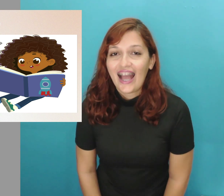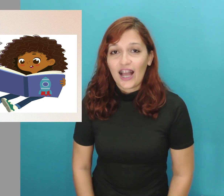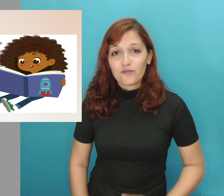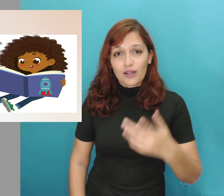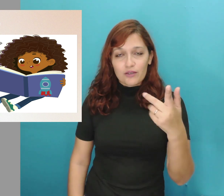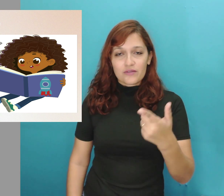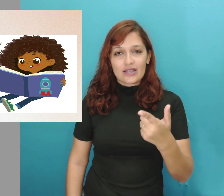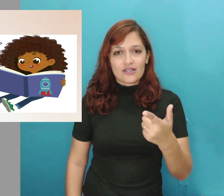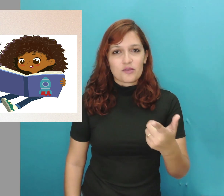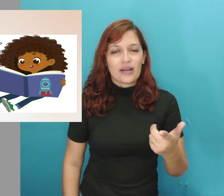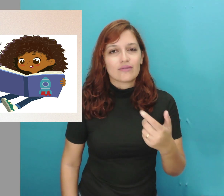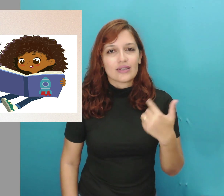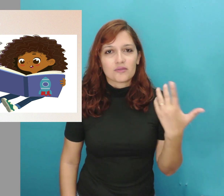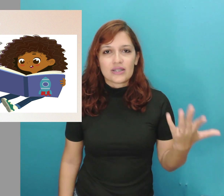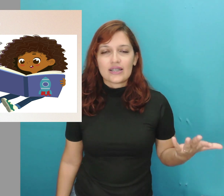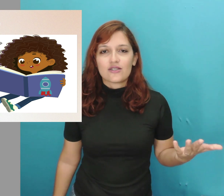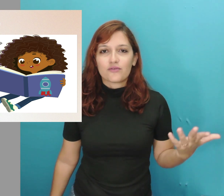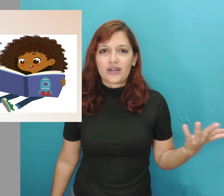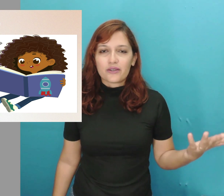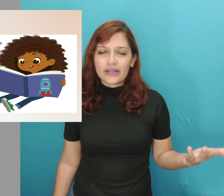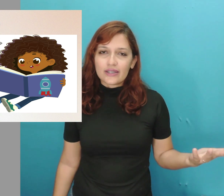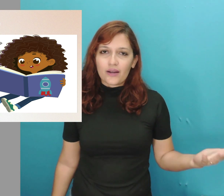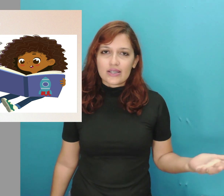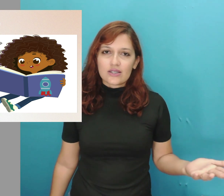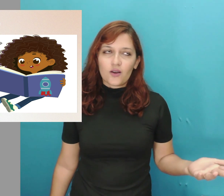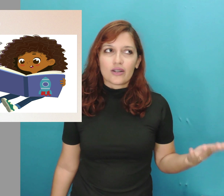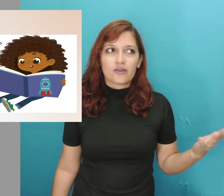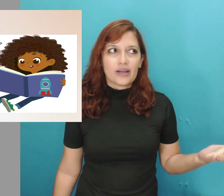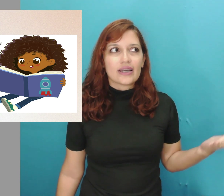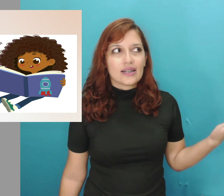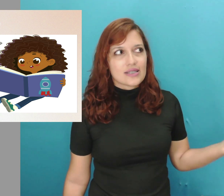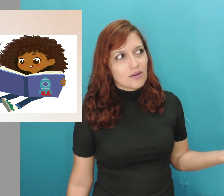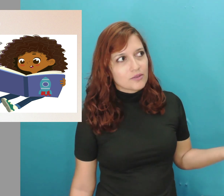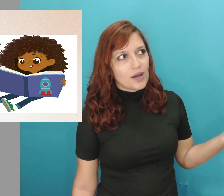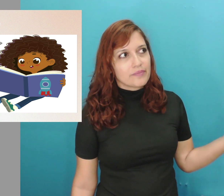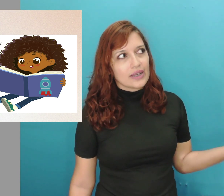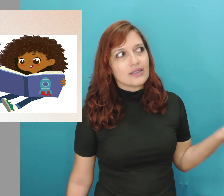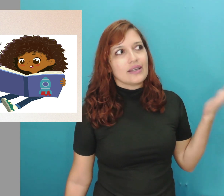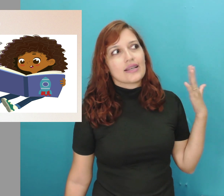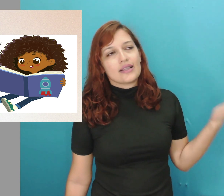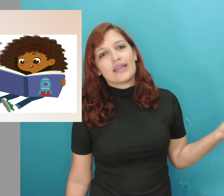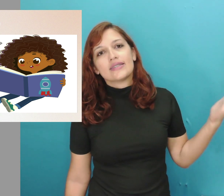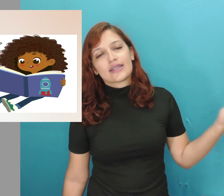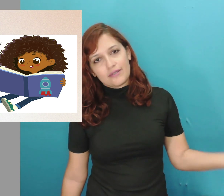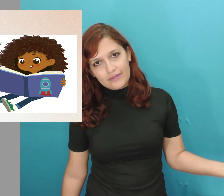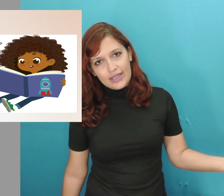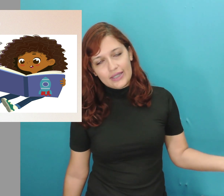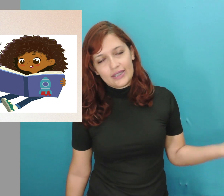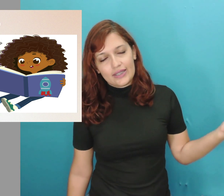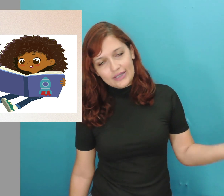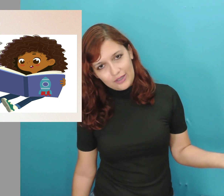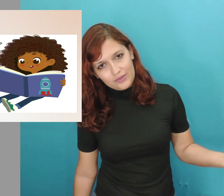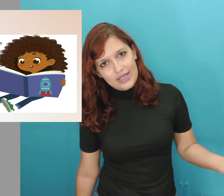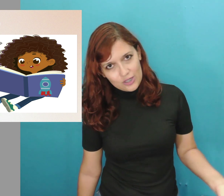Aí talvez você esteja se perguntando, mas eles não frequentam a escola? Como é que eles não aprendem a ler e escrever? Então, esse é o